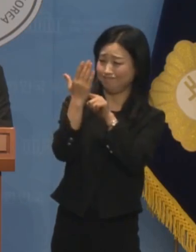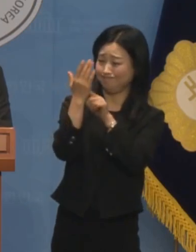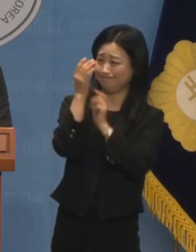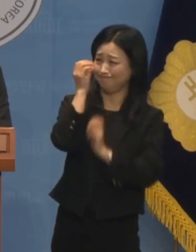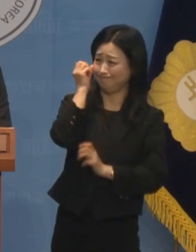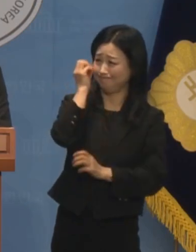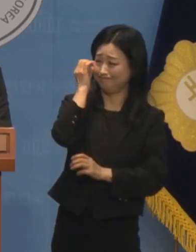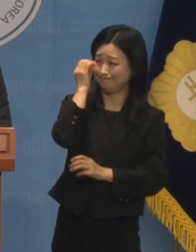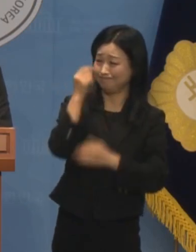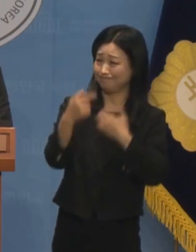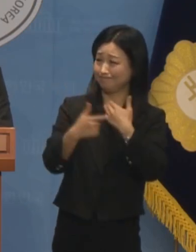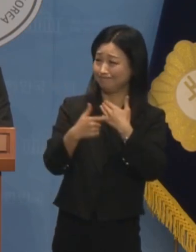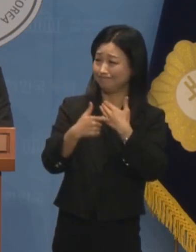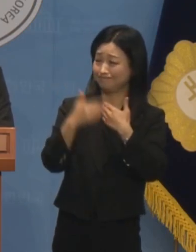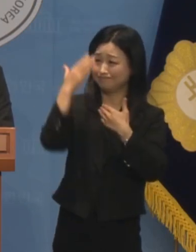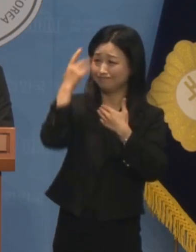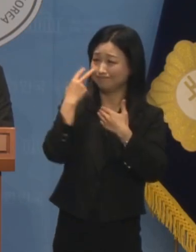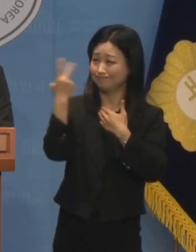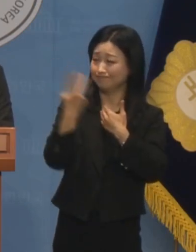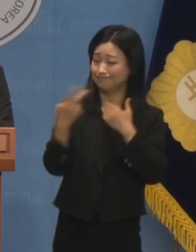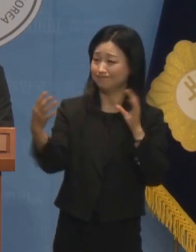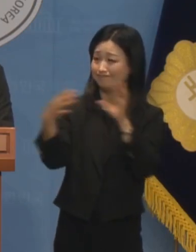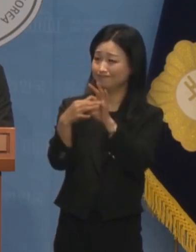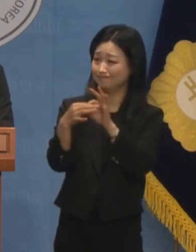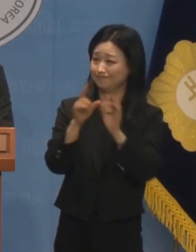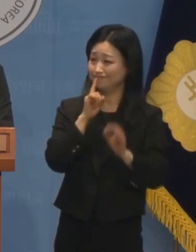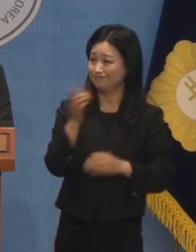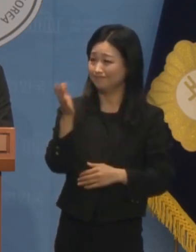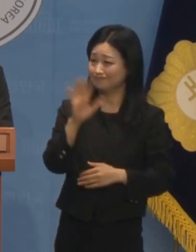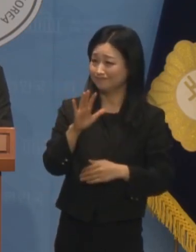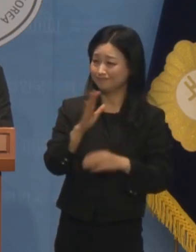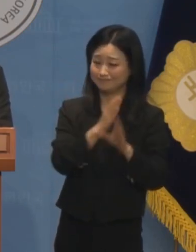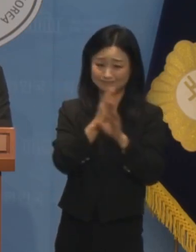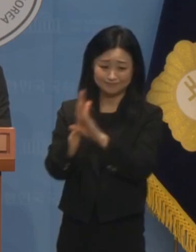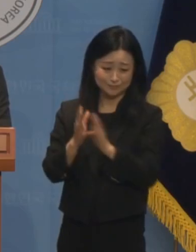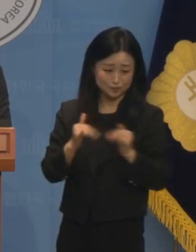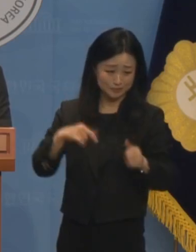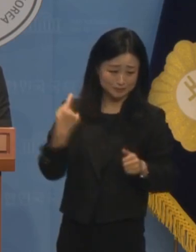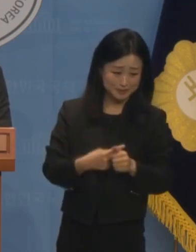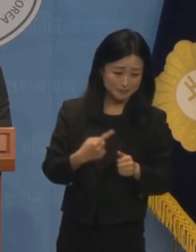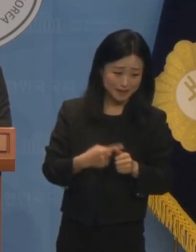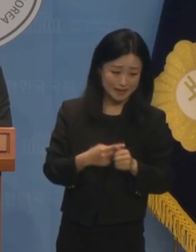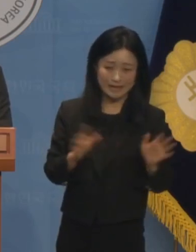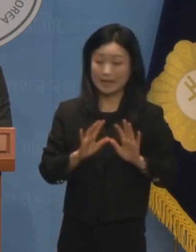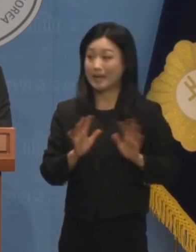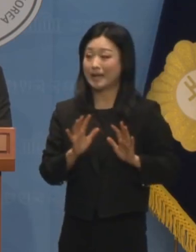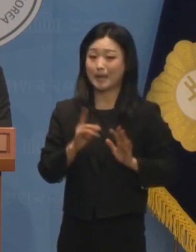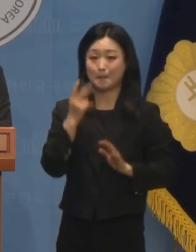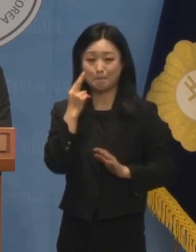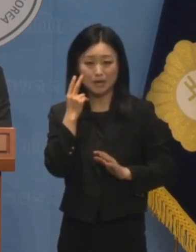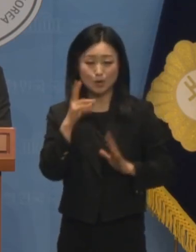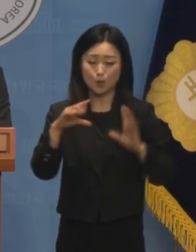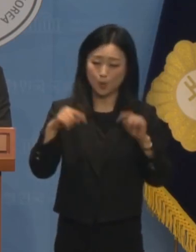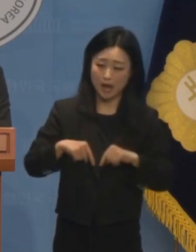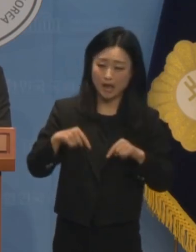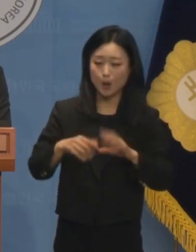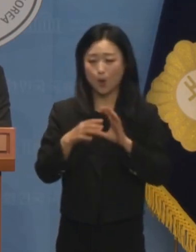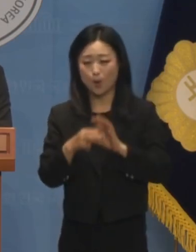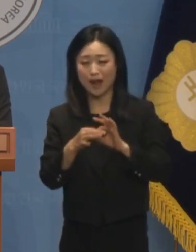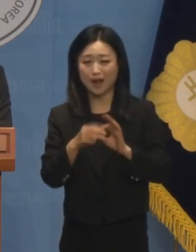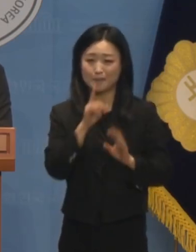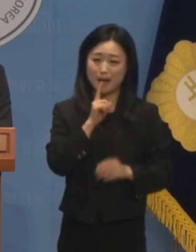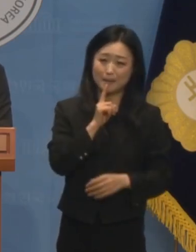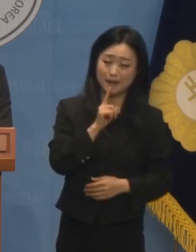입으로는 한미동맹을 그토록 신성시하면서 우리 국민들의 비판을 피해보고자 미국과의 외교